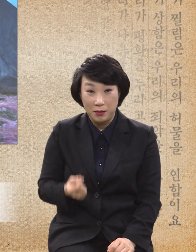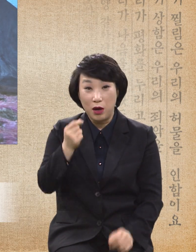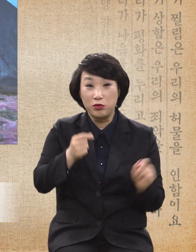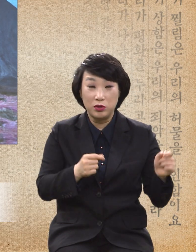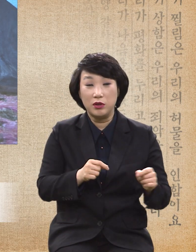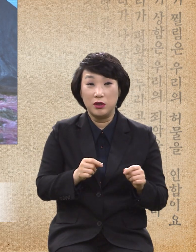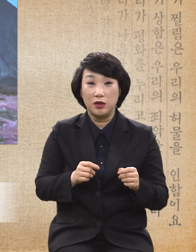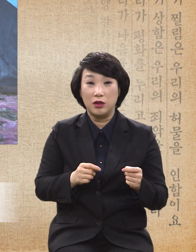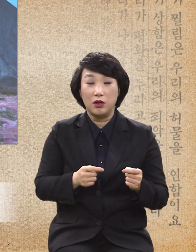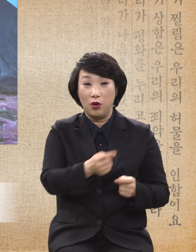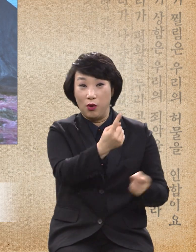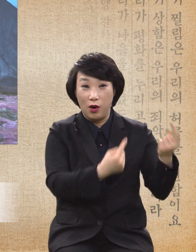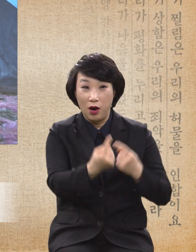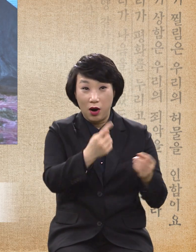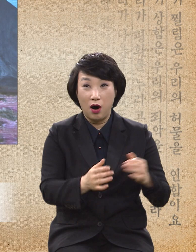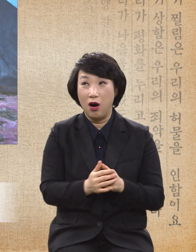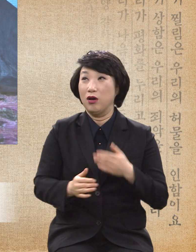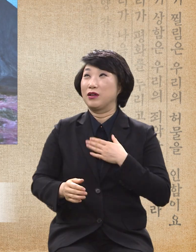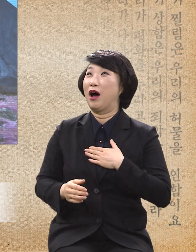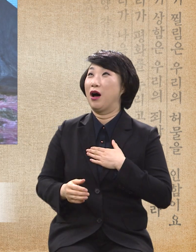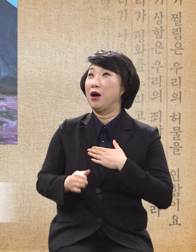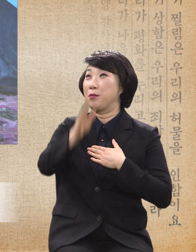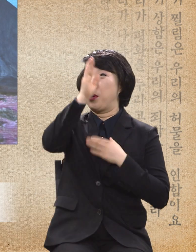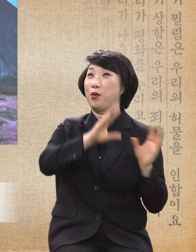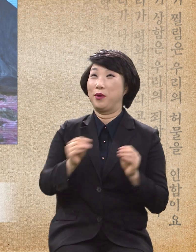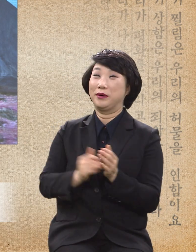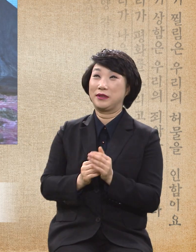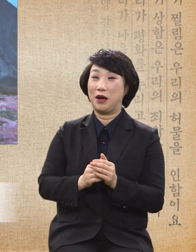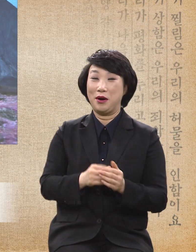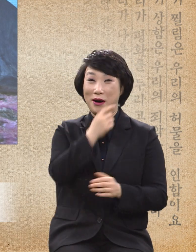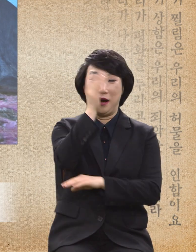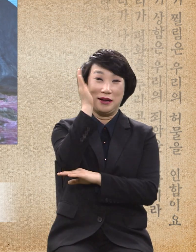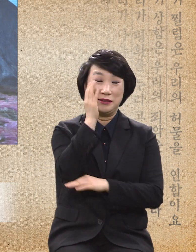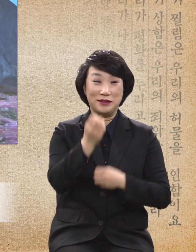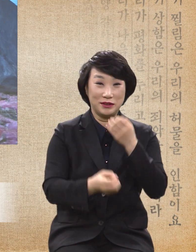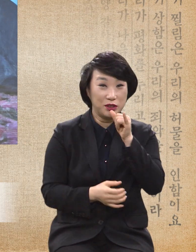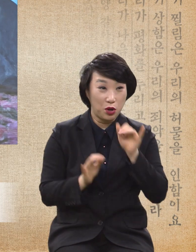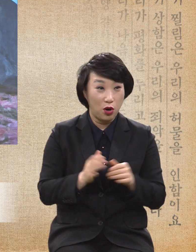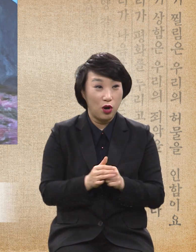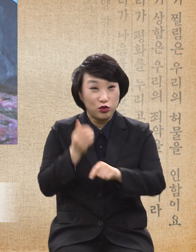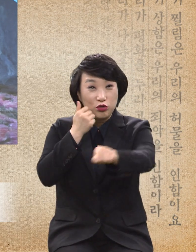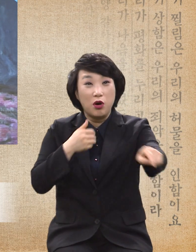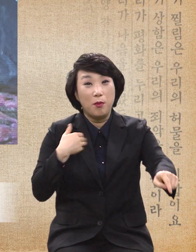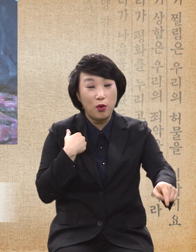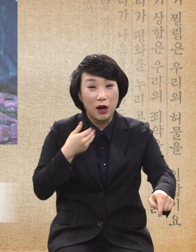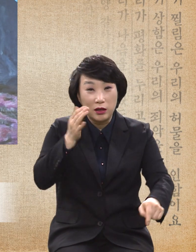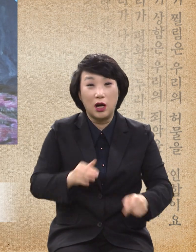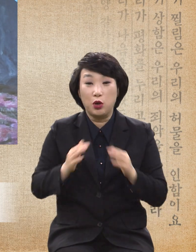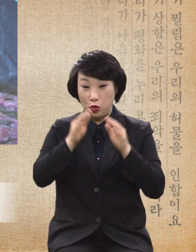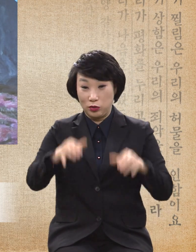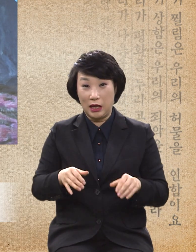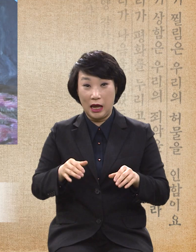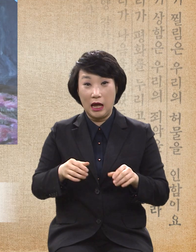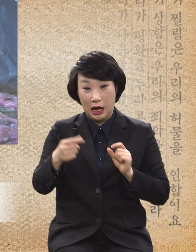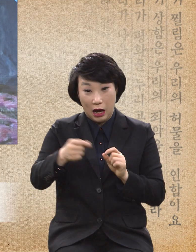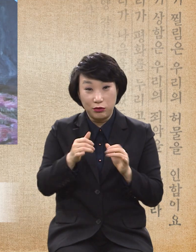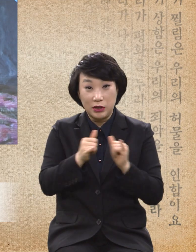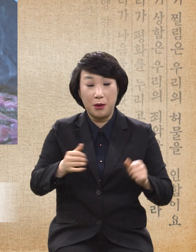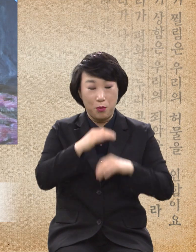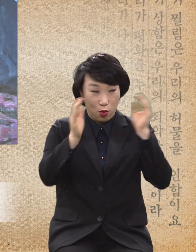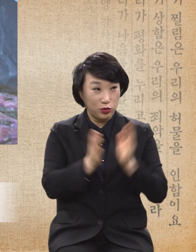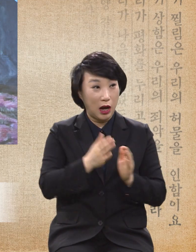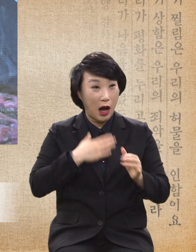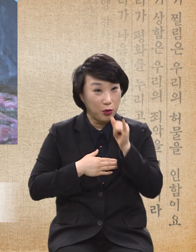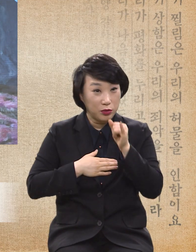그들이 나와서 사실대로 간증하니 다른 사람은 모르나 동네 사람들은 알더라 이 말이요. 자기